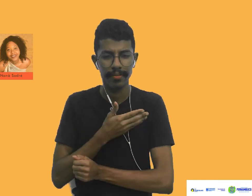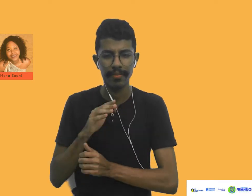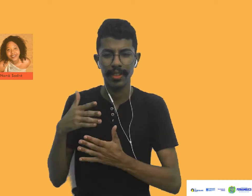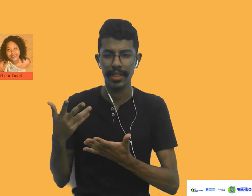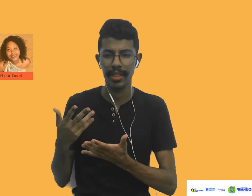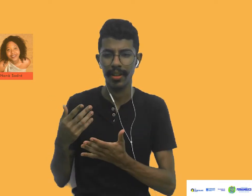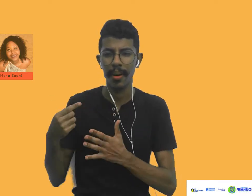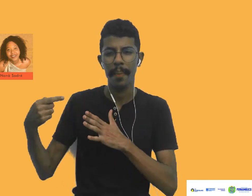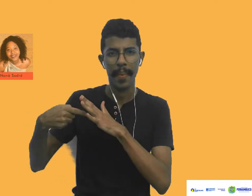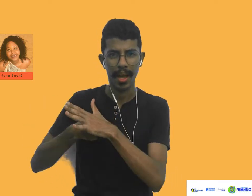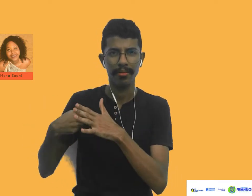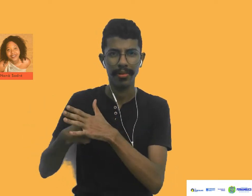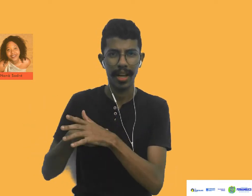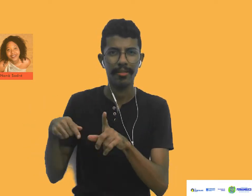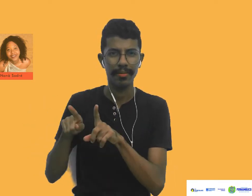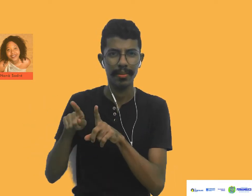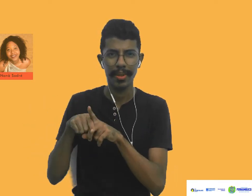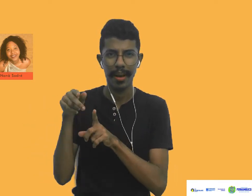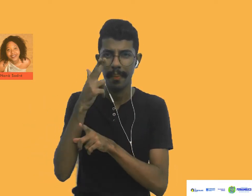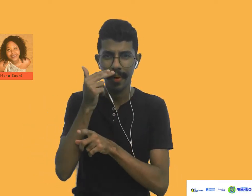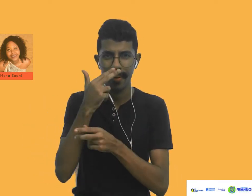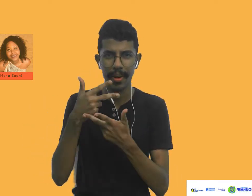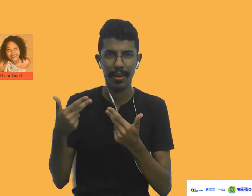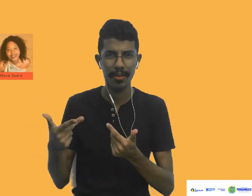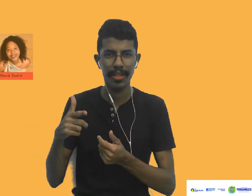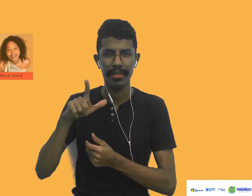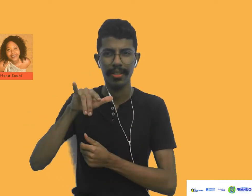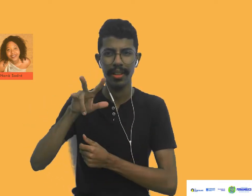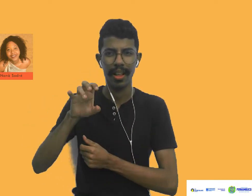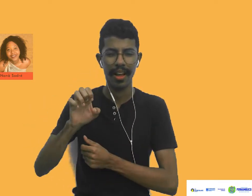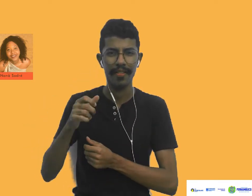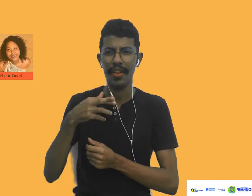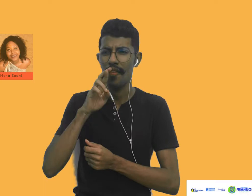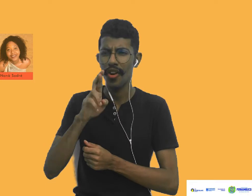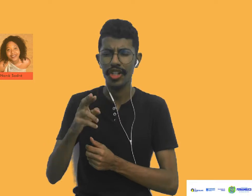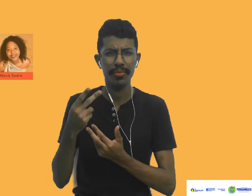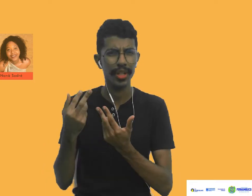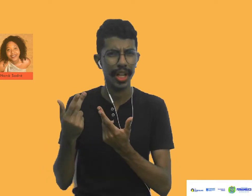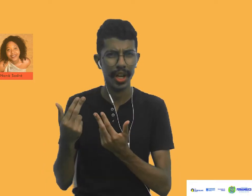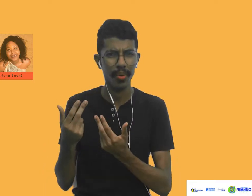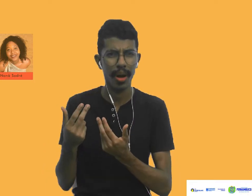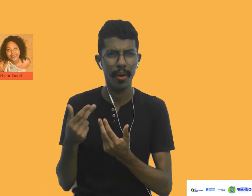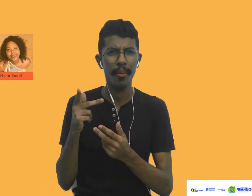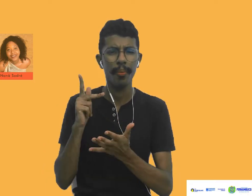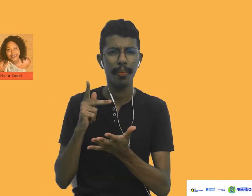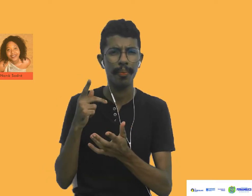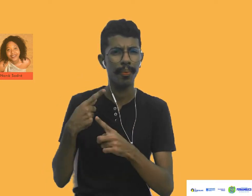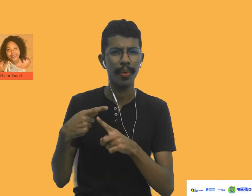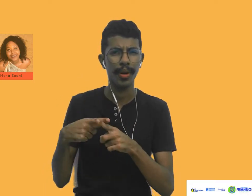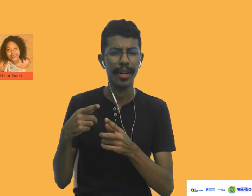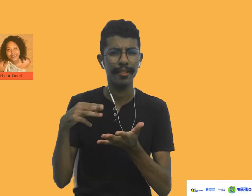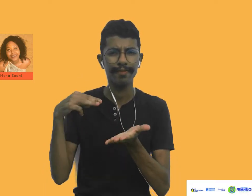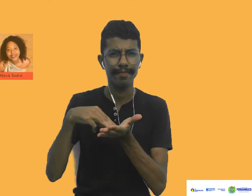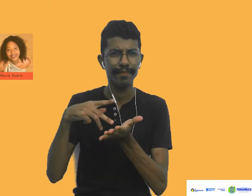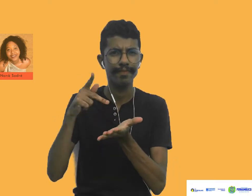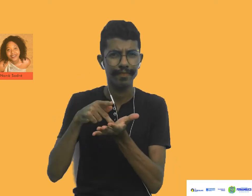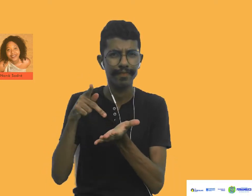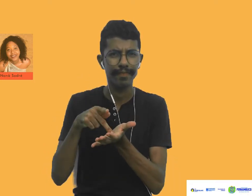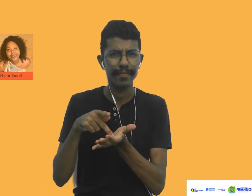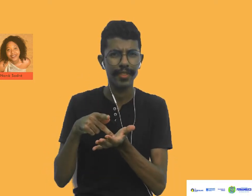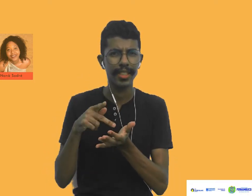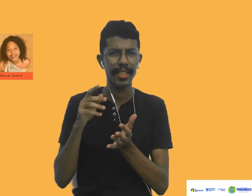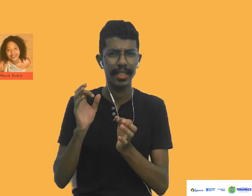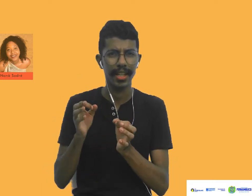foi feita a gente lá. E eu vou responder do mesmo jeito que respondi lá, porque é real, né?